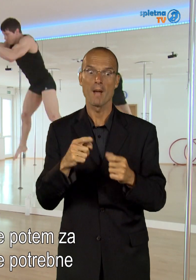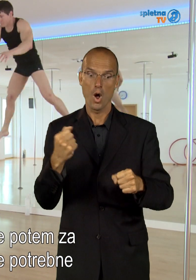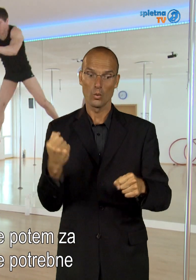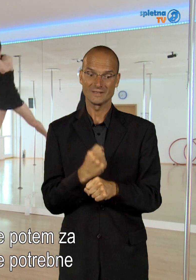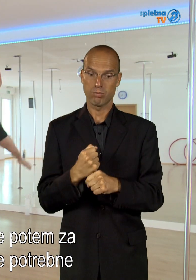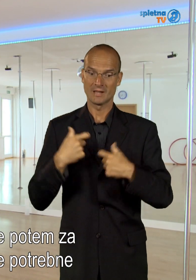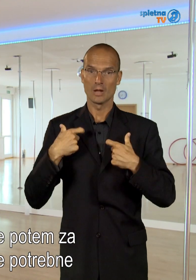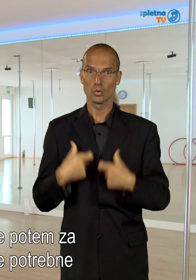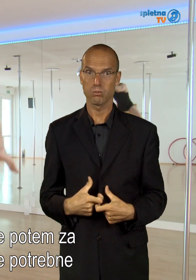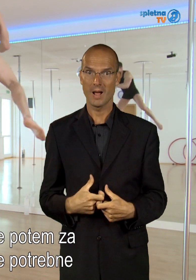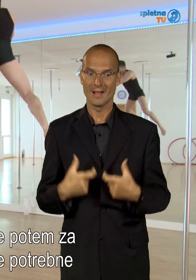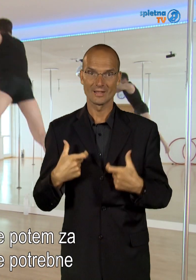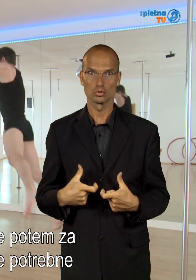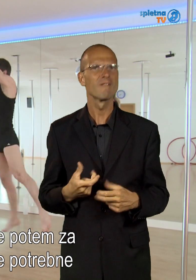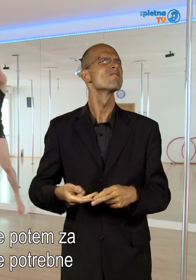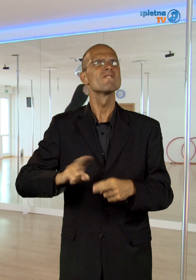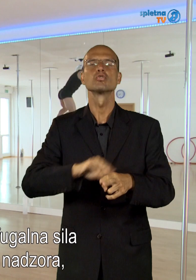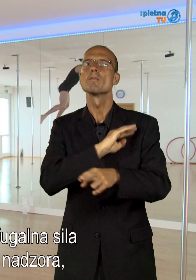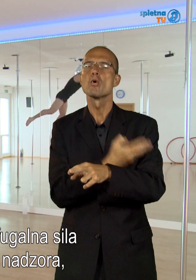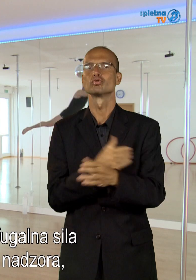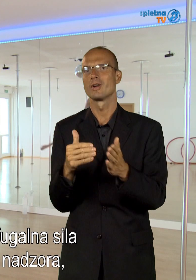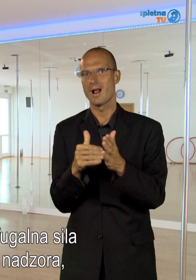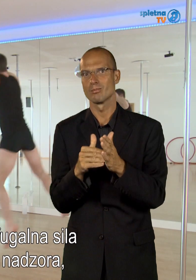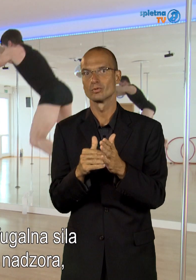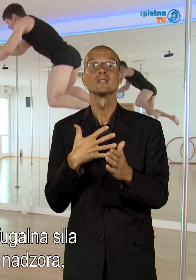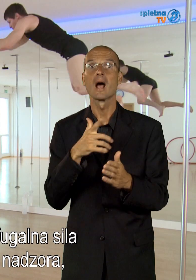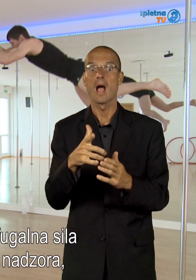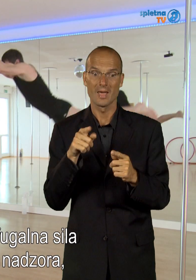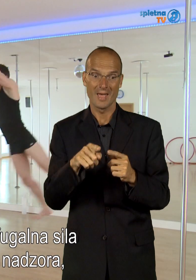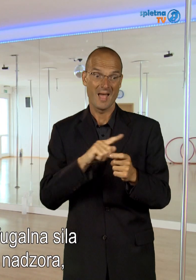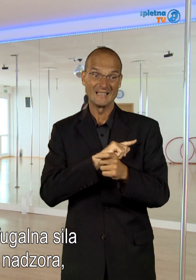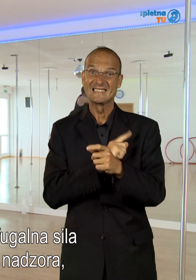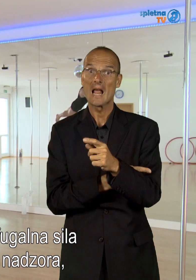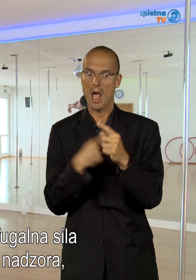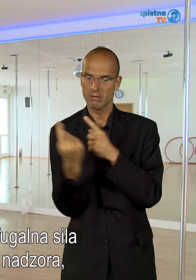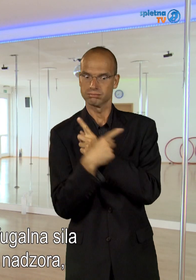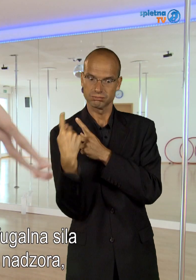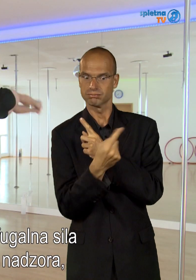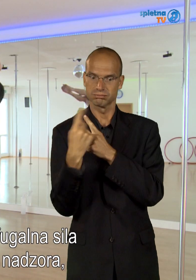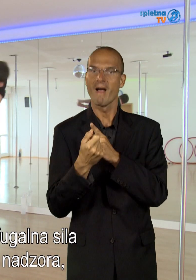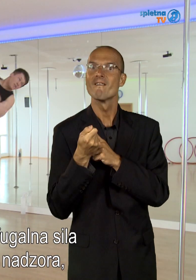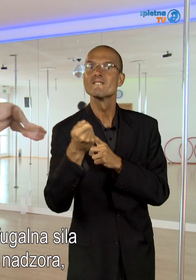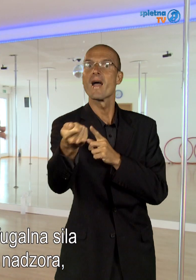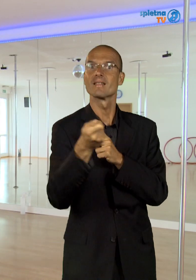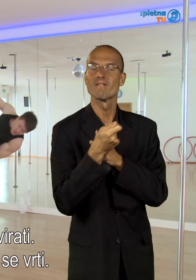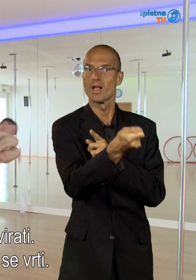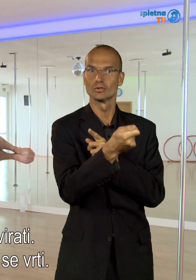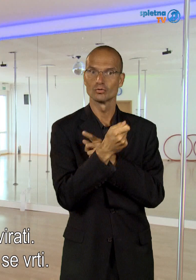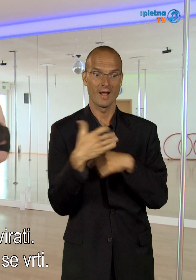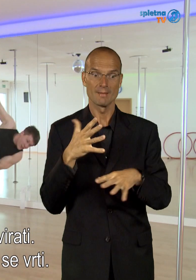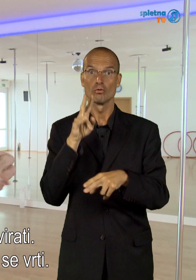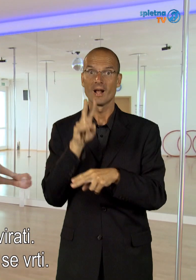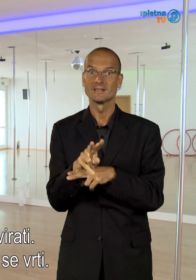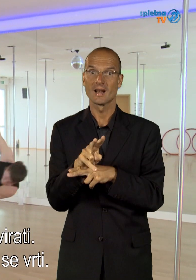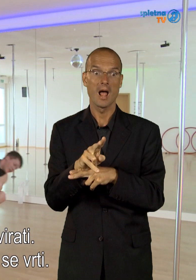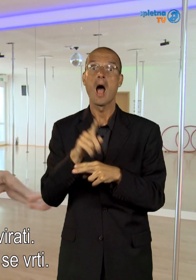trupa in drže toliko več moči potrebne, ker te še centrifugalna sila toliko bolj ven vleče, ker ti v bistvu nimaš nadzora, ker ne